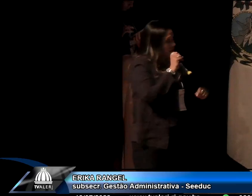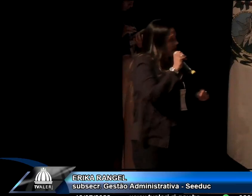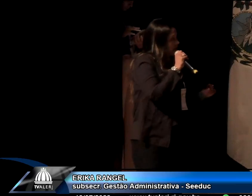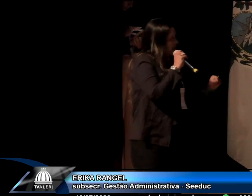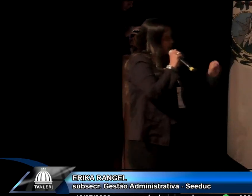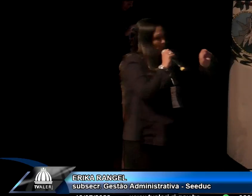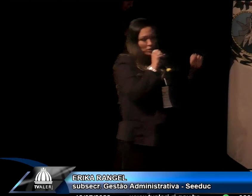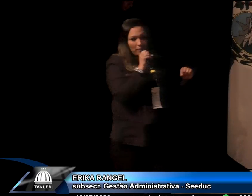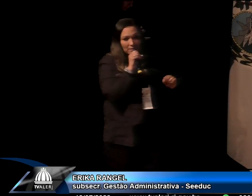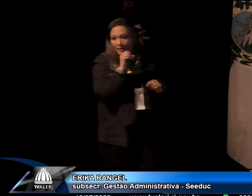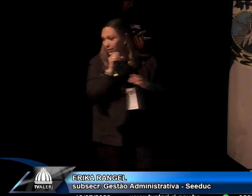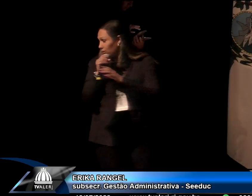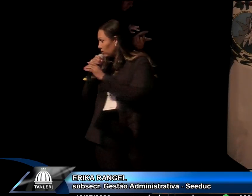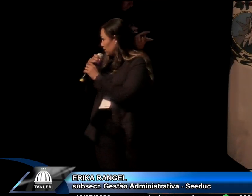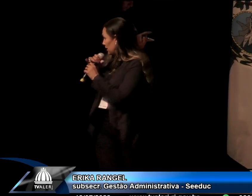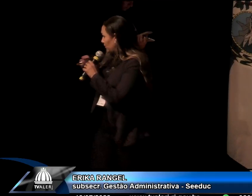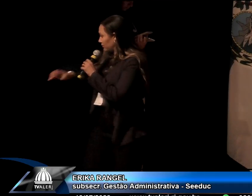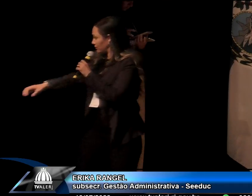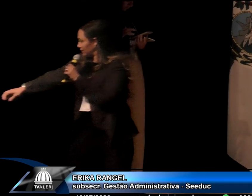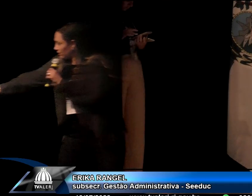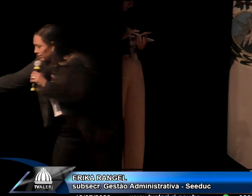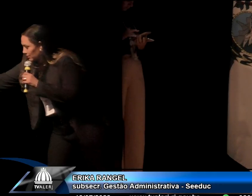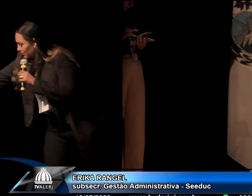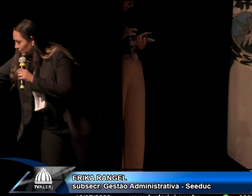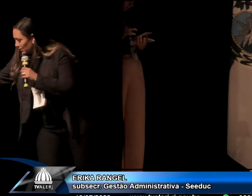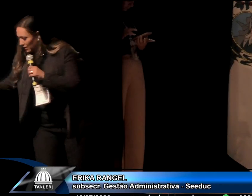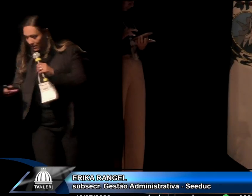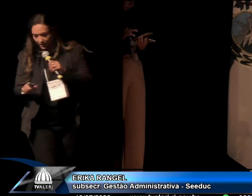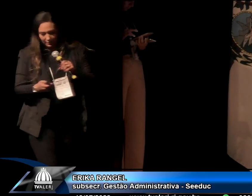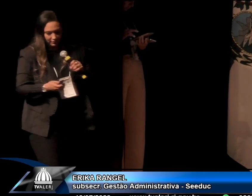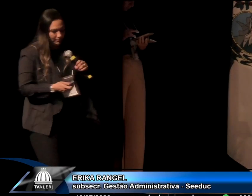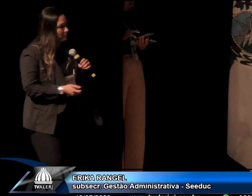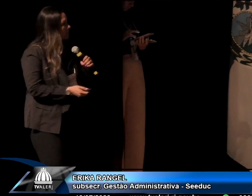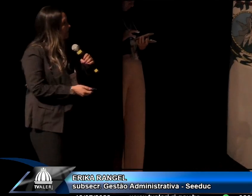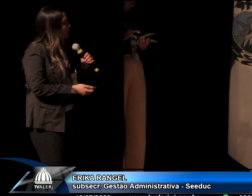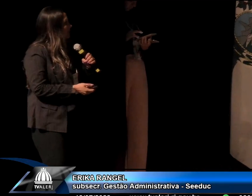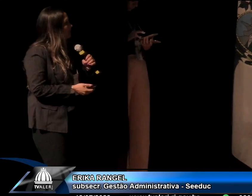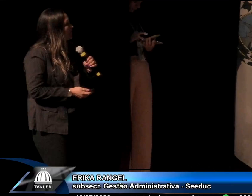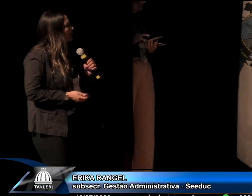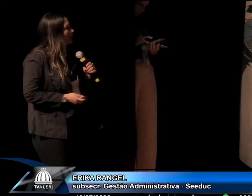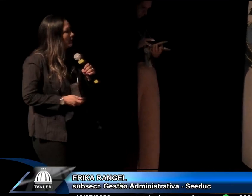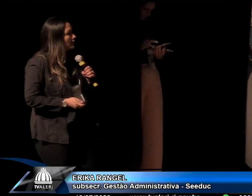e a gente precisa pode passar eu tô sem um negocinho aqui